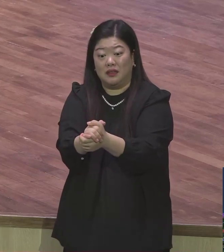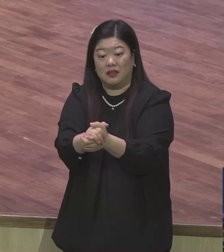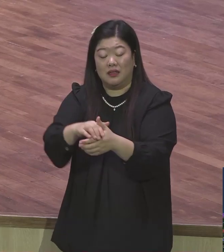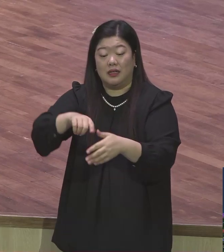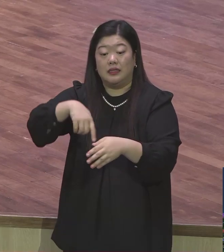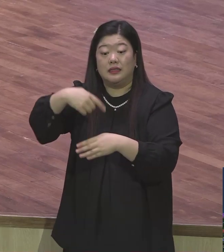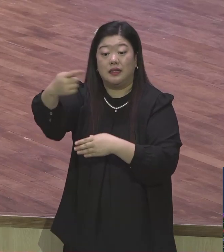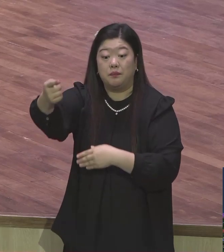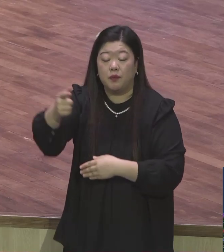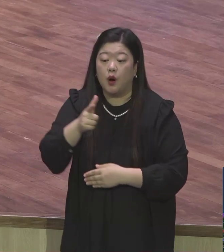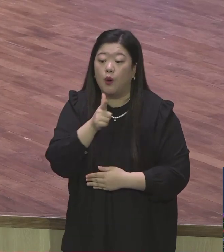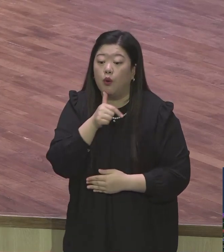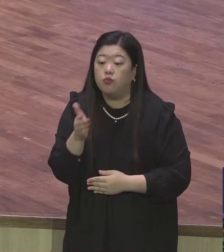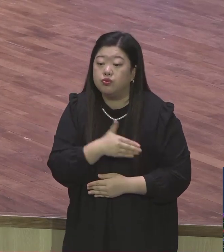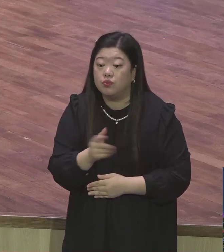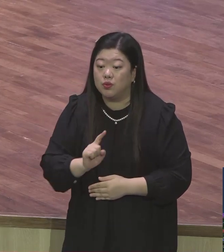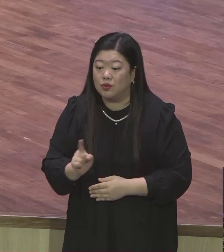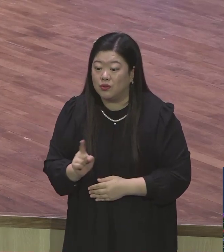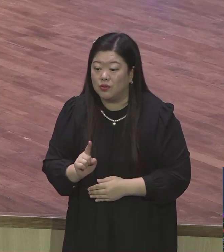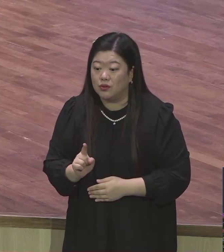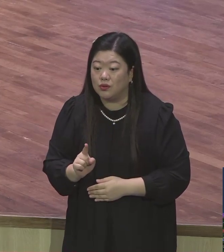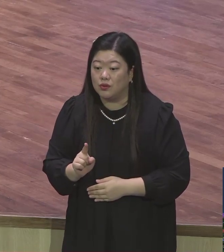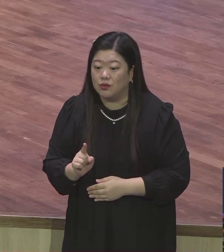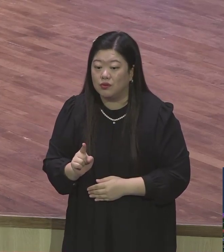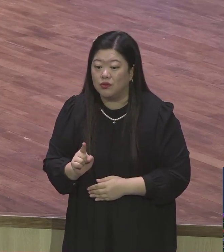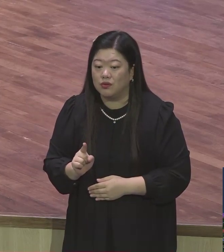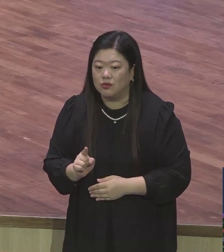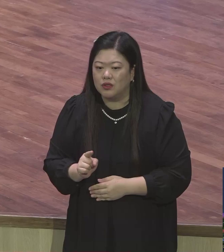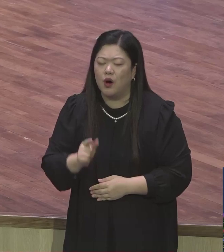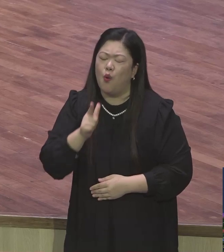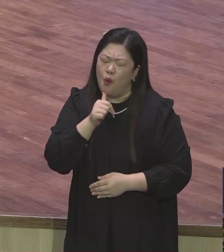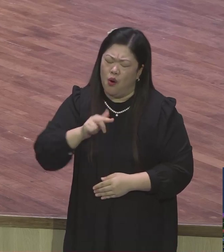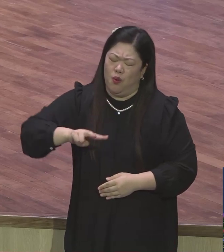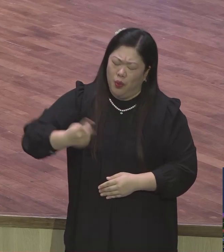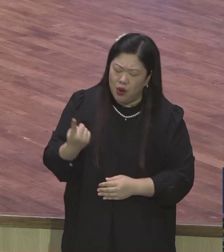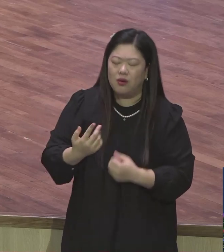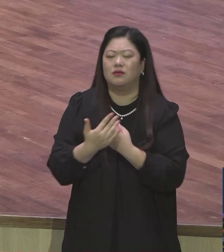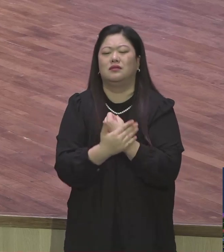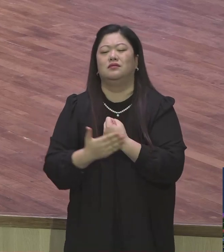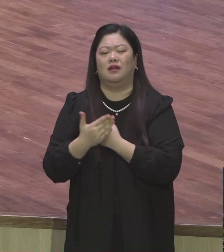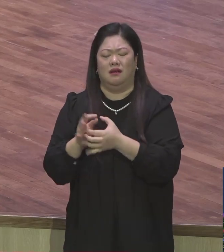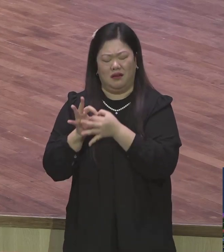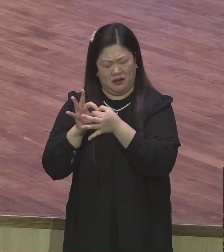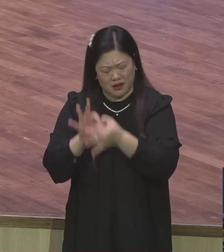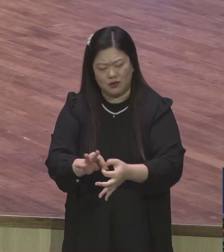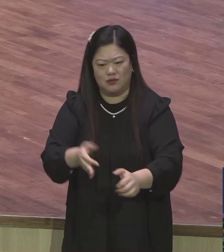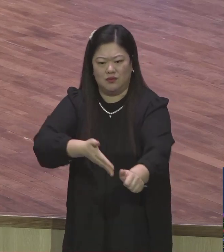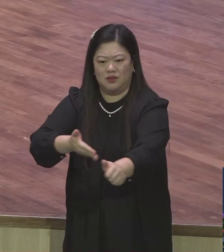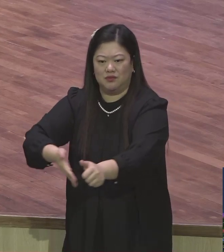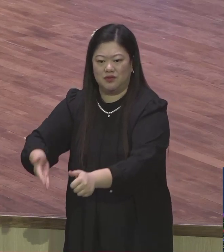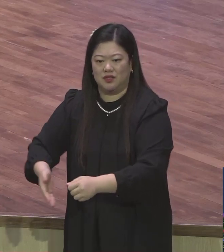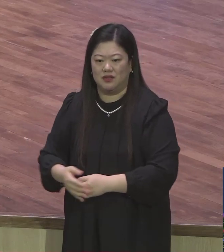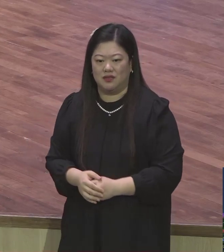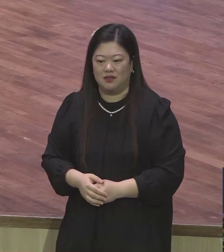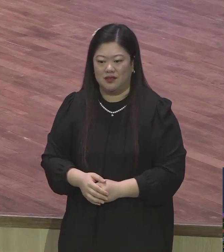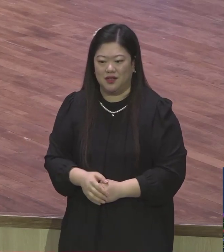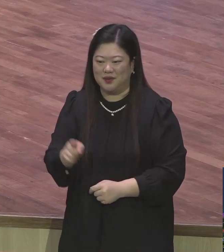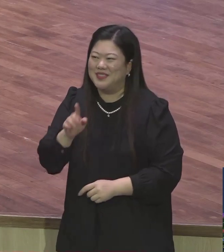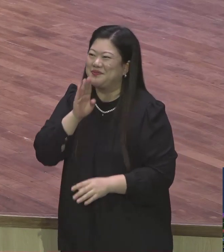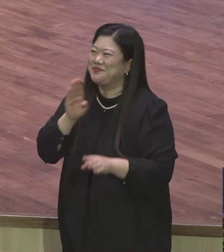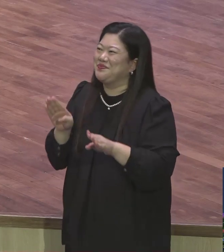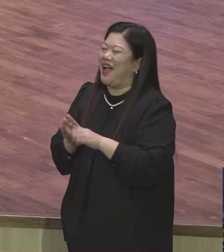가지고 계속 있으면요, 영적 암덩어리 됩니다. 영적 암덩어리가 되면 끝나는 거예요. 영적 은혜를 못